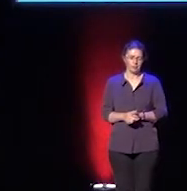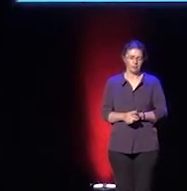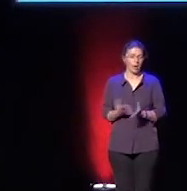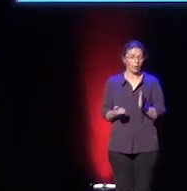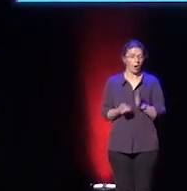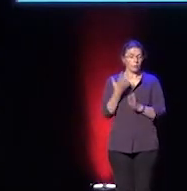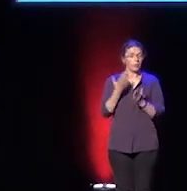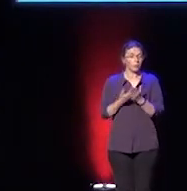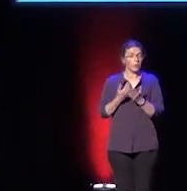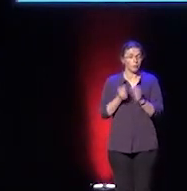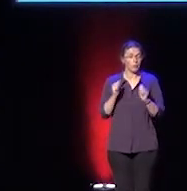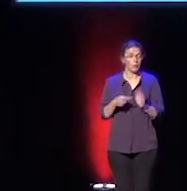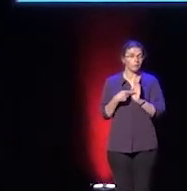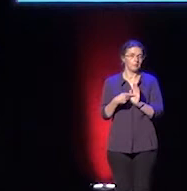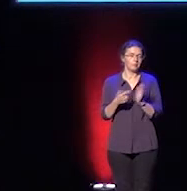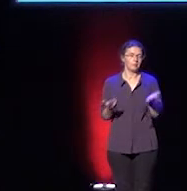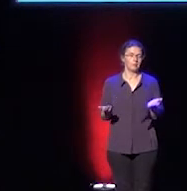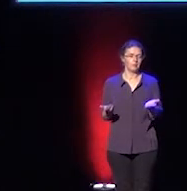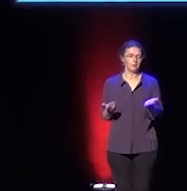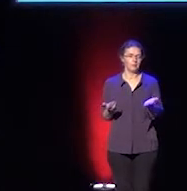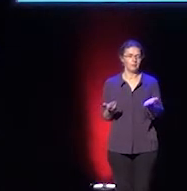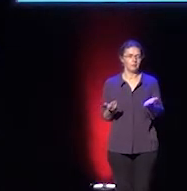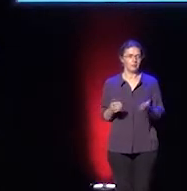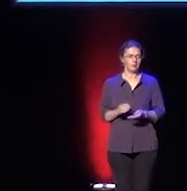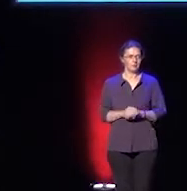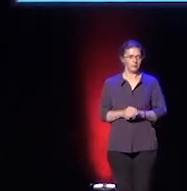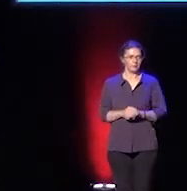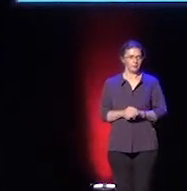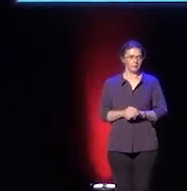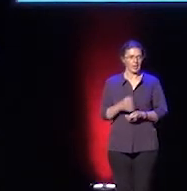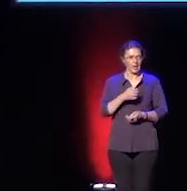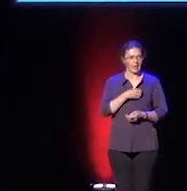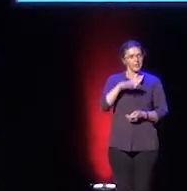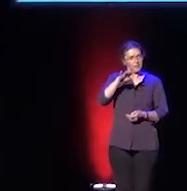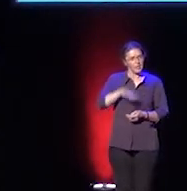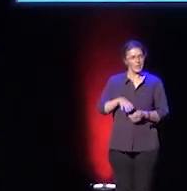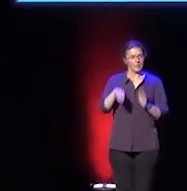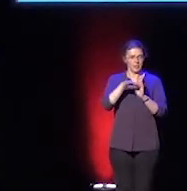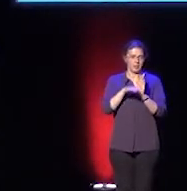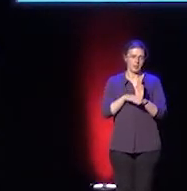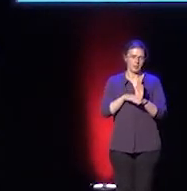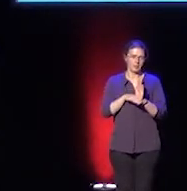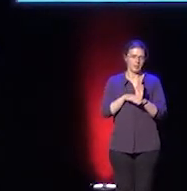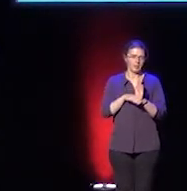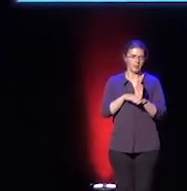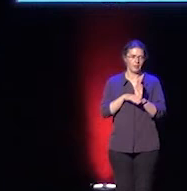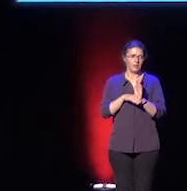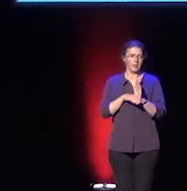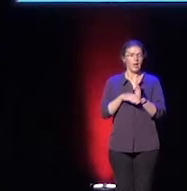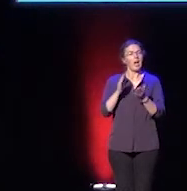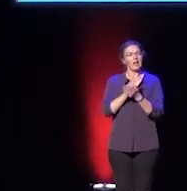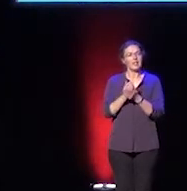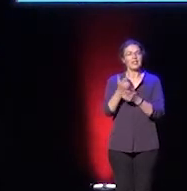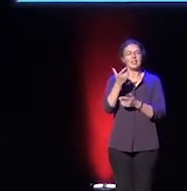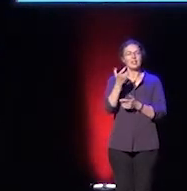aktuellen Beispielen deutlich machen. Wir haben die Hartz-Gesetzgebung, wir haben die Agenda